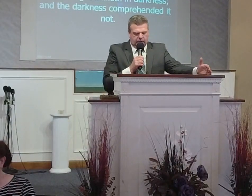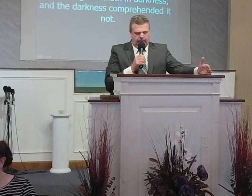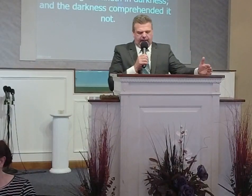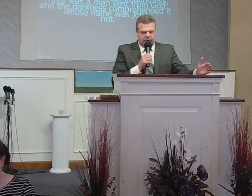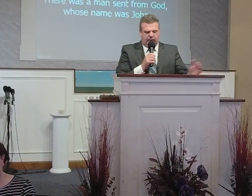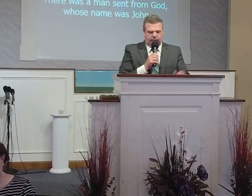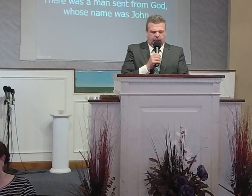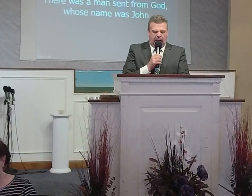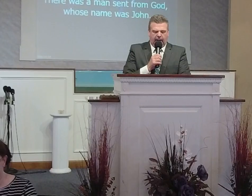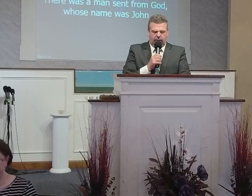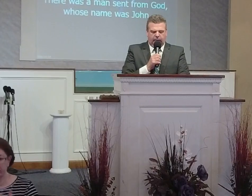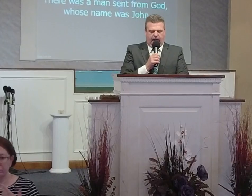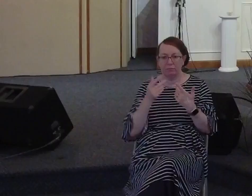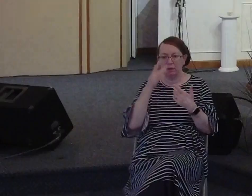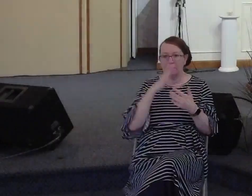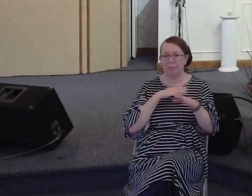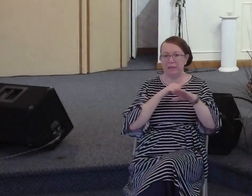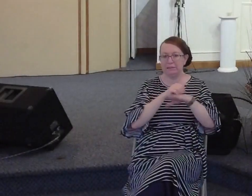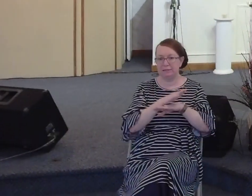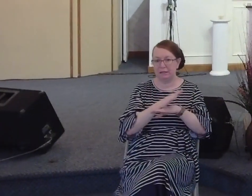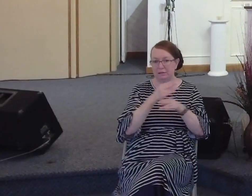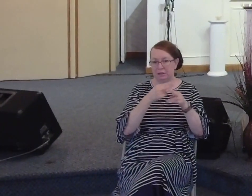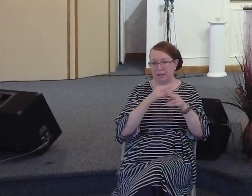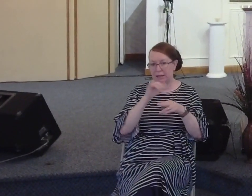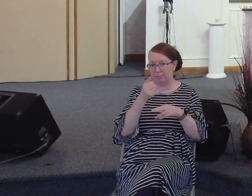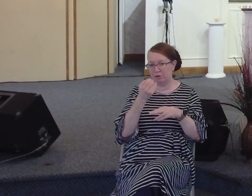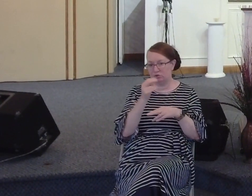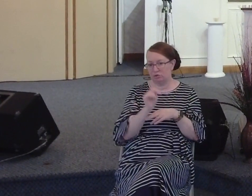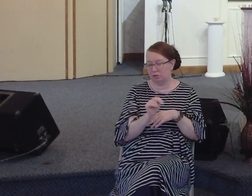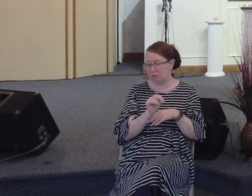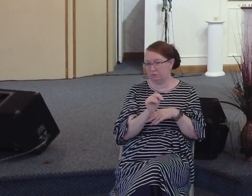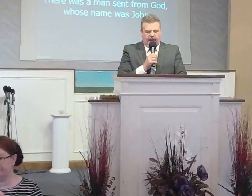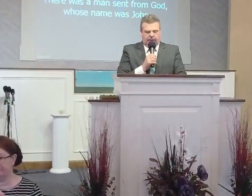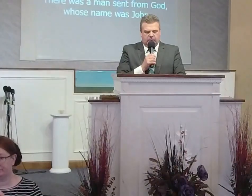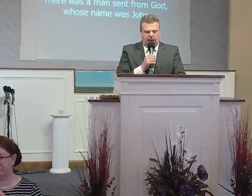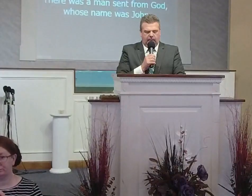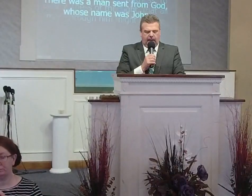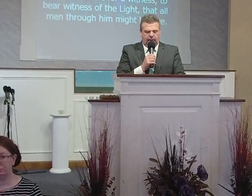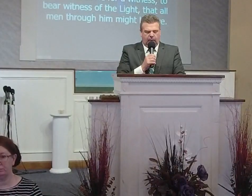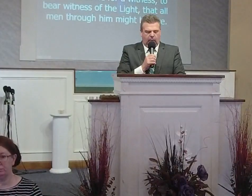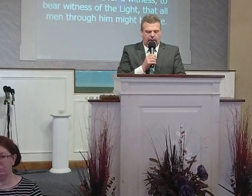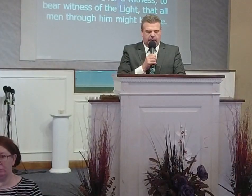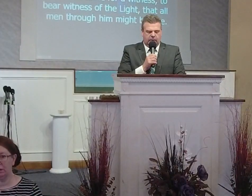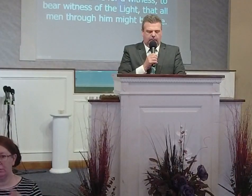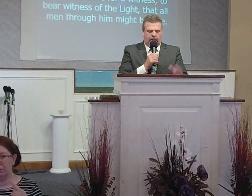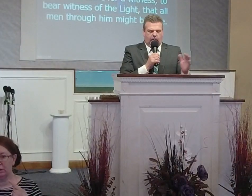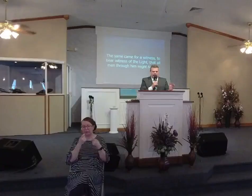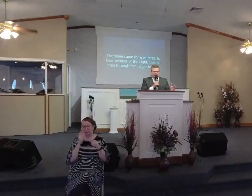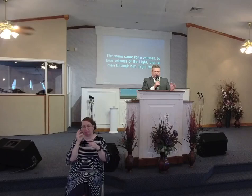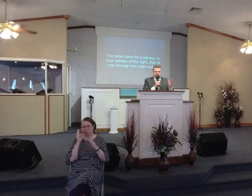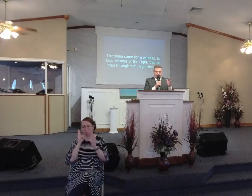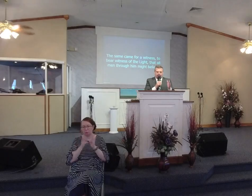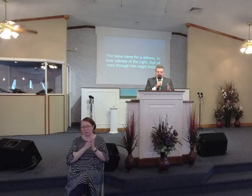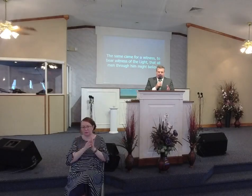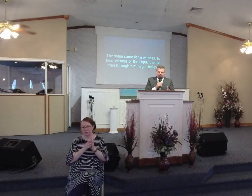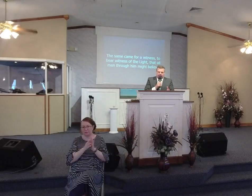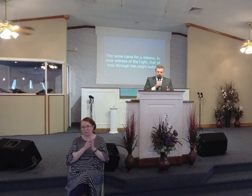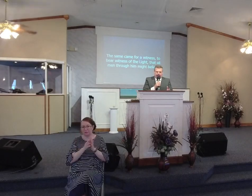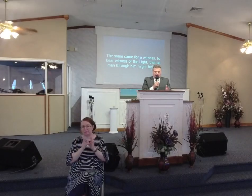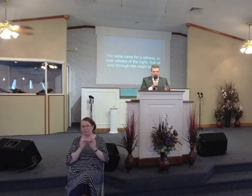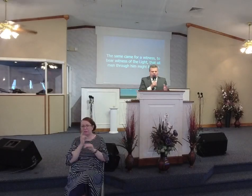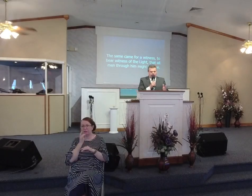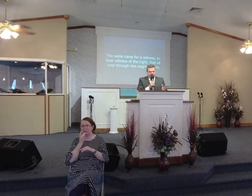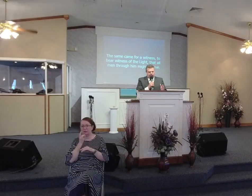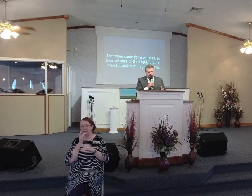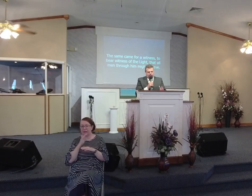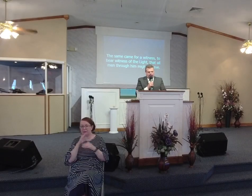los hombres. Y la luz brilla en tinieblas. Y las tinieblas no la comprendieron. Hubo un hombre ya